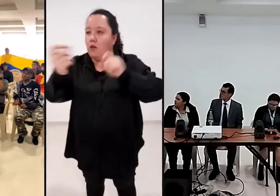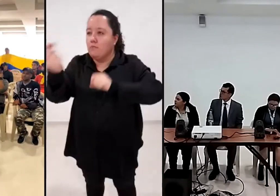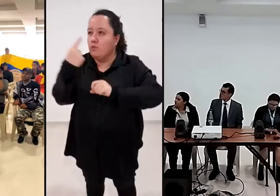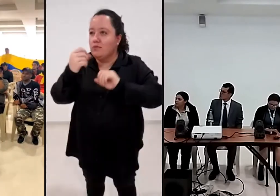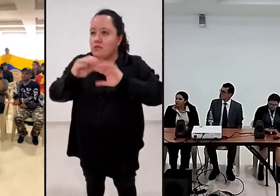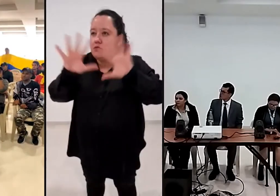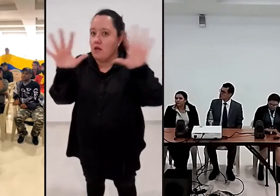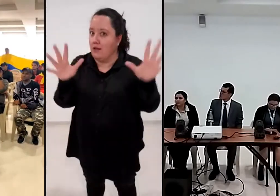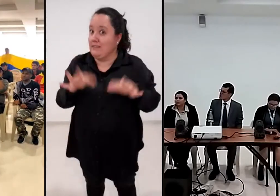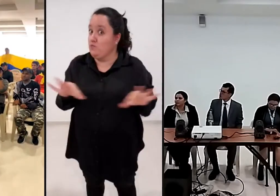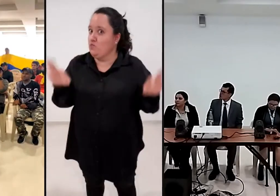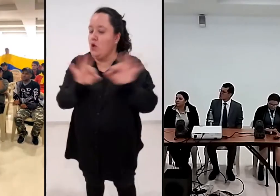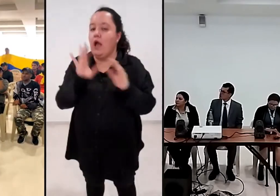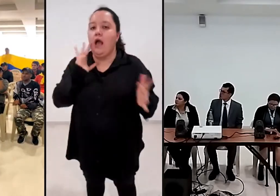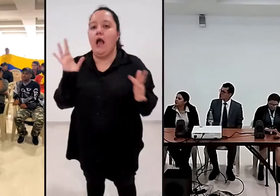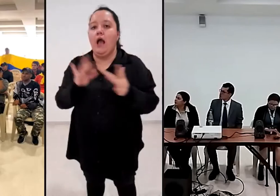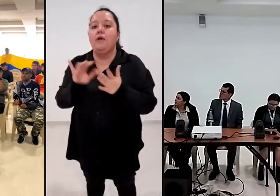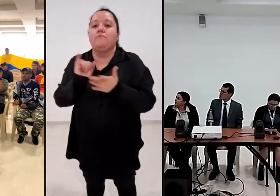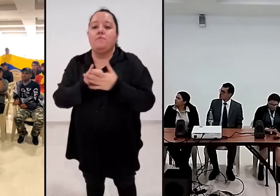no